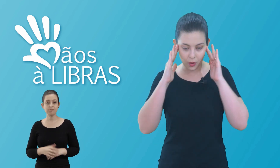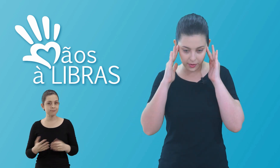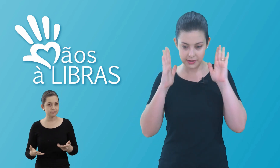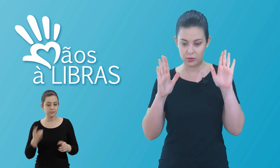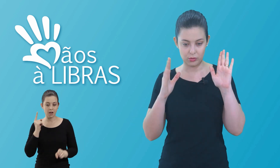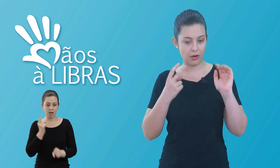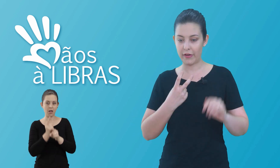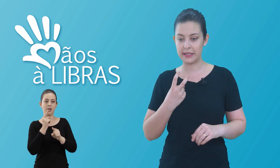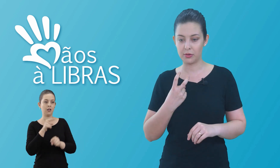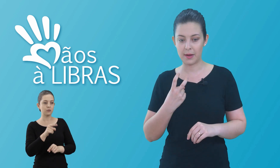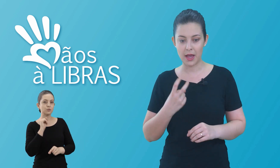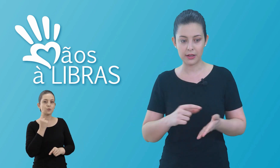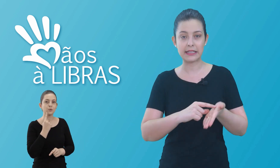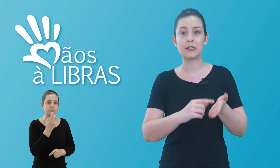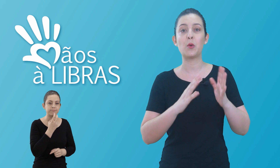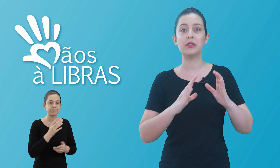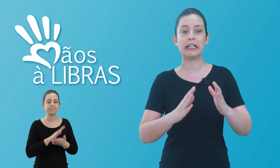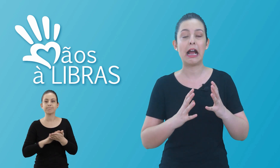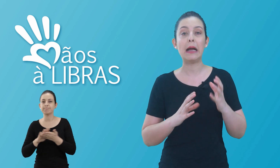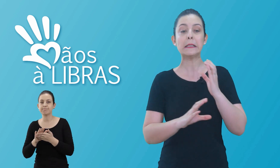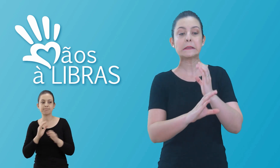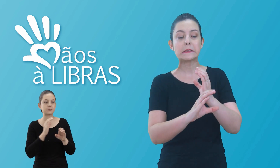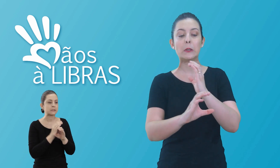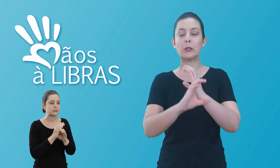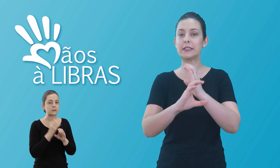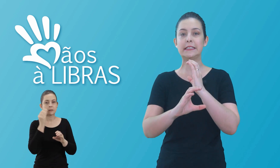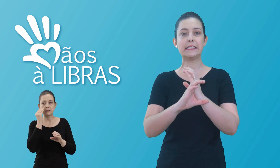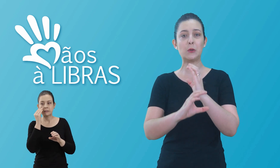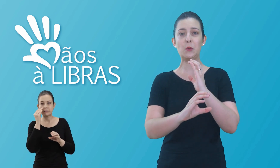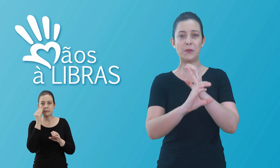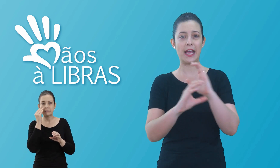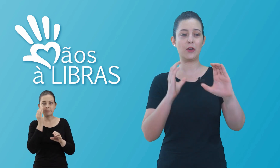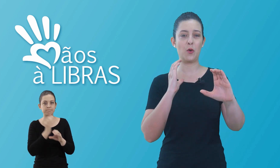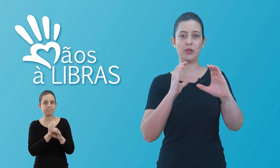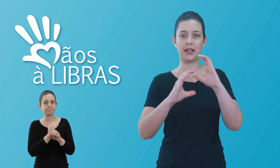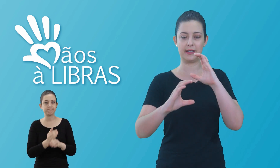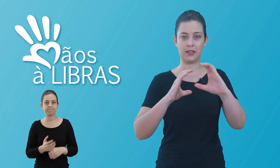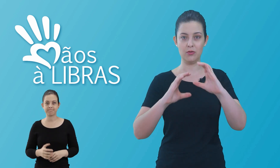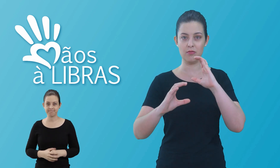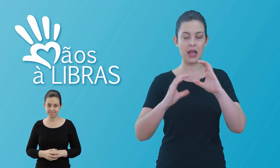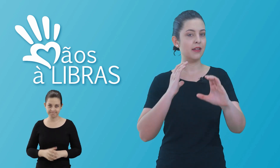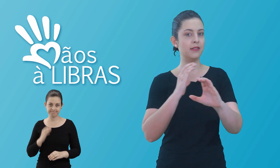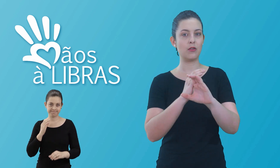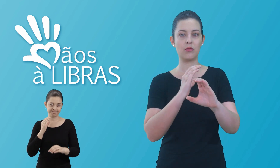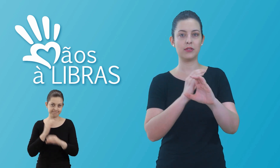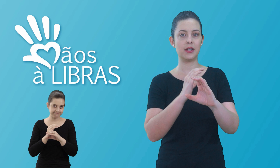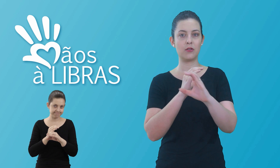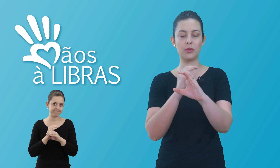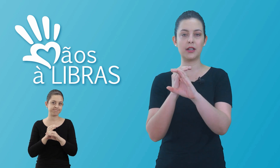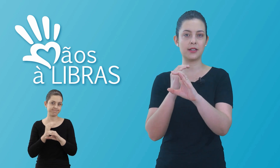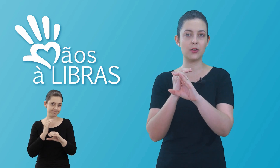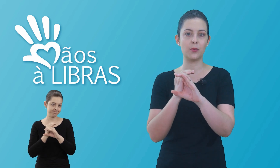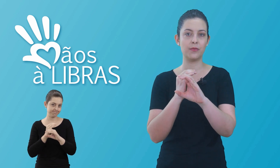você descobre que esse surdo não faz leitura labial e tenta se comunicar, e não consegue comunicação, não